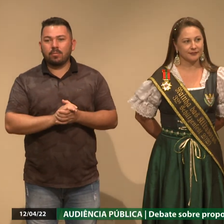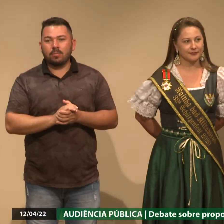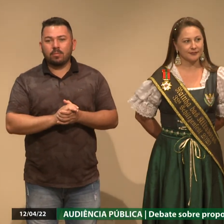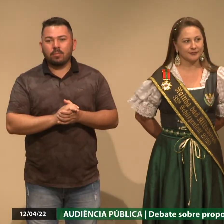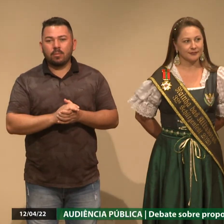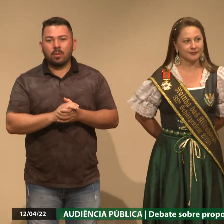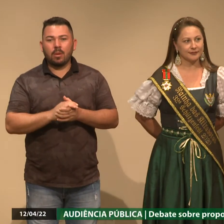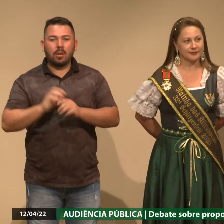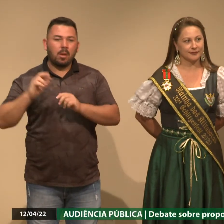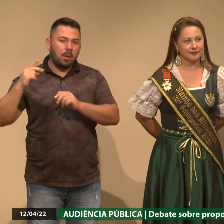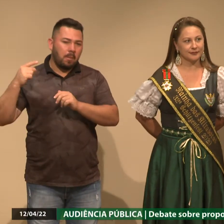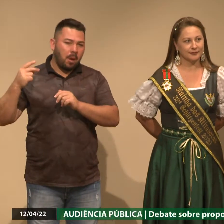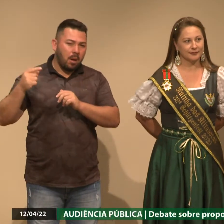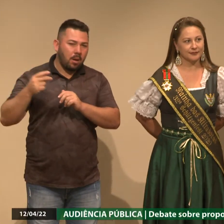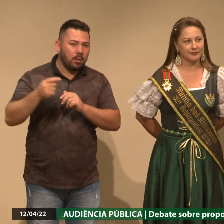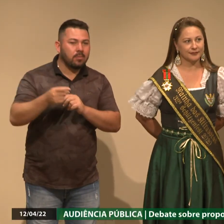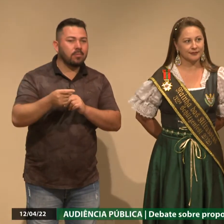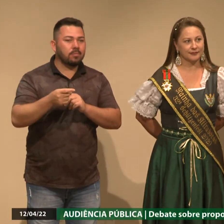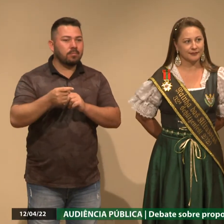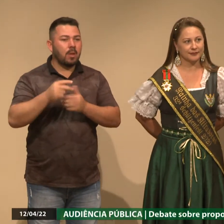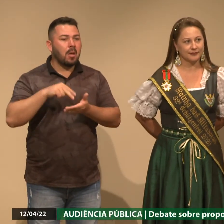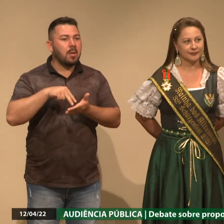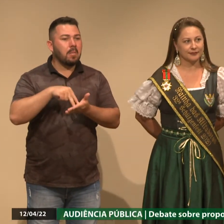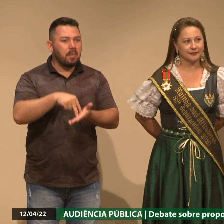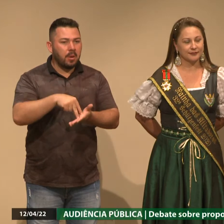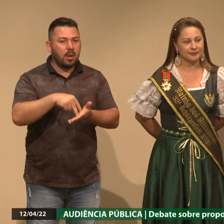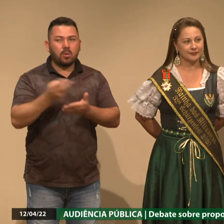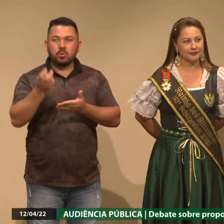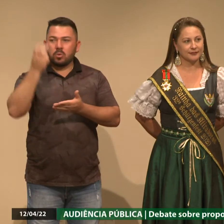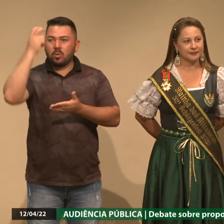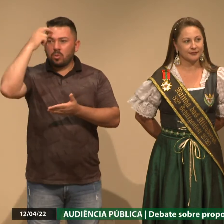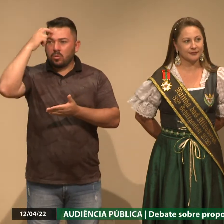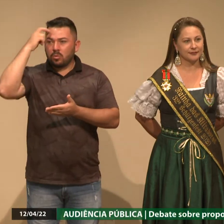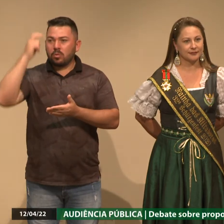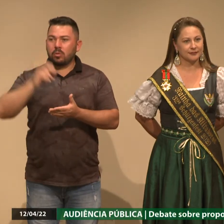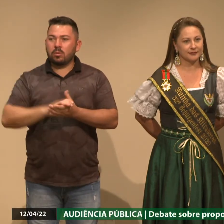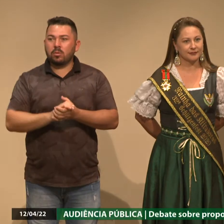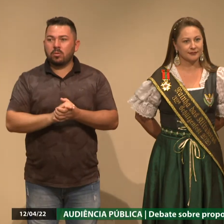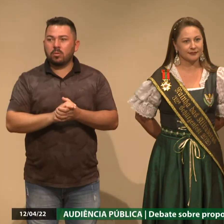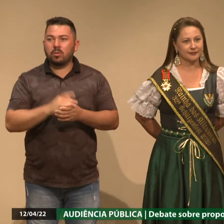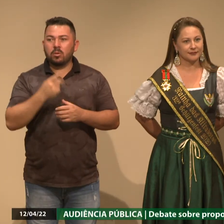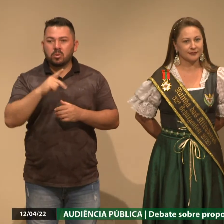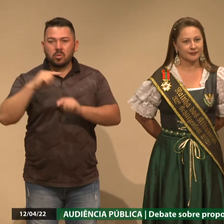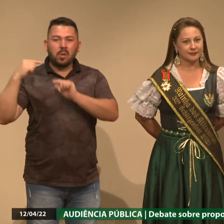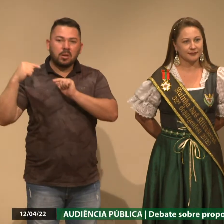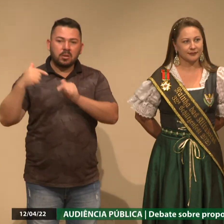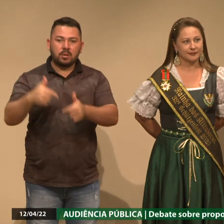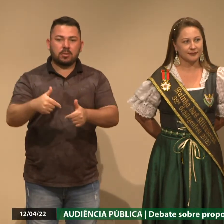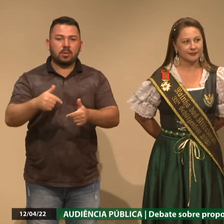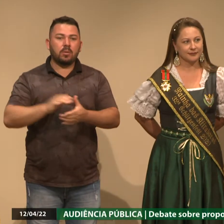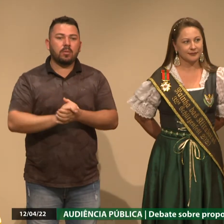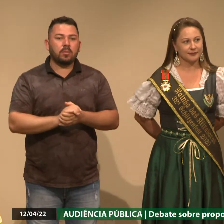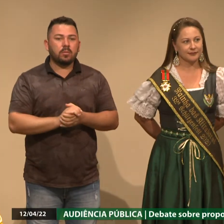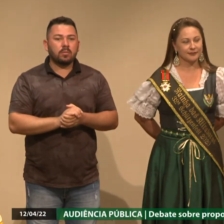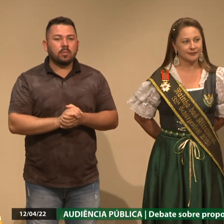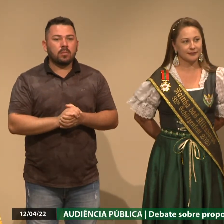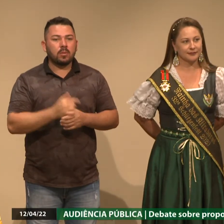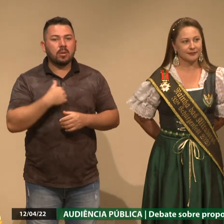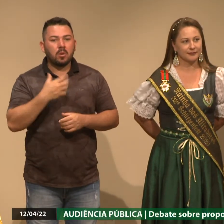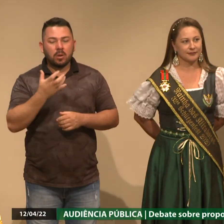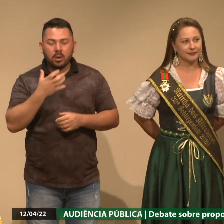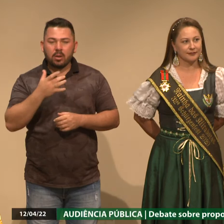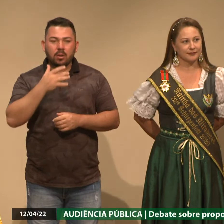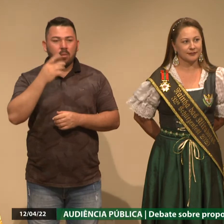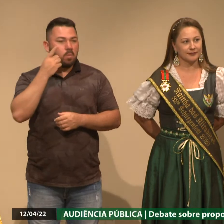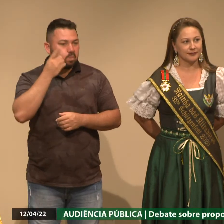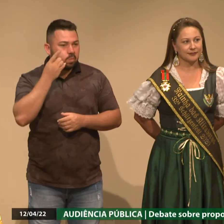ao longo do tempo mantendo em pé a sua cultura EA sua tradição e eu peguei aqui Deputado